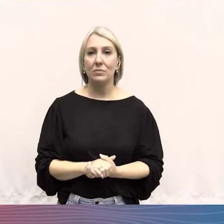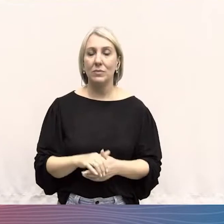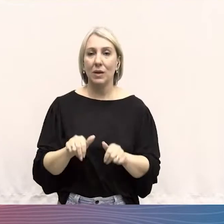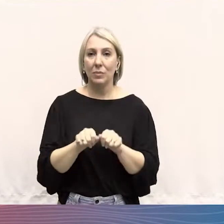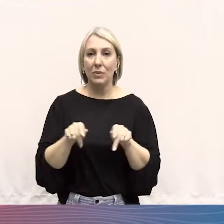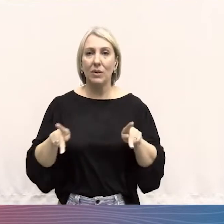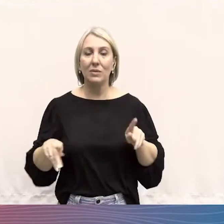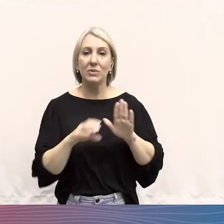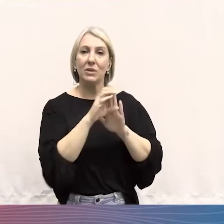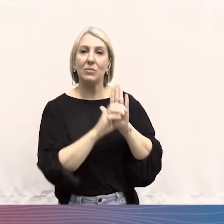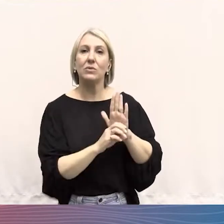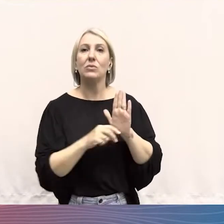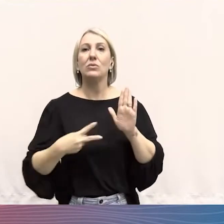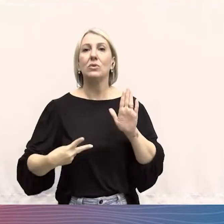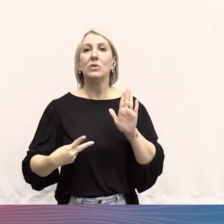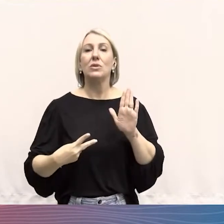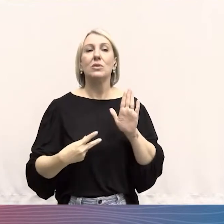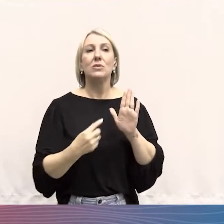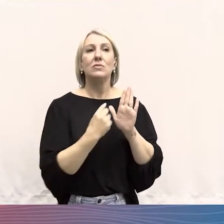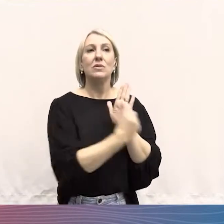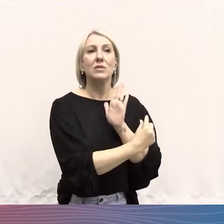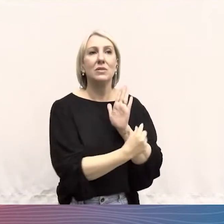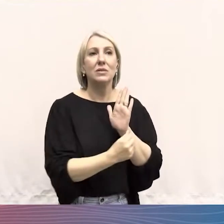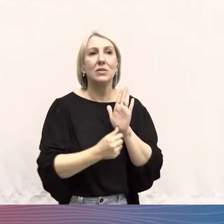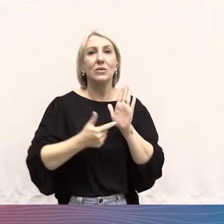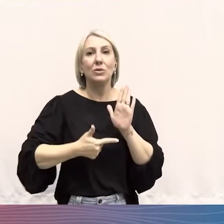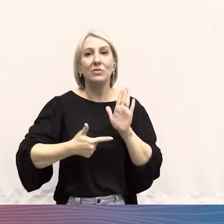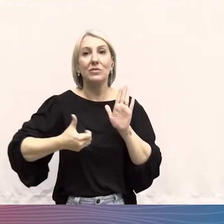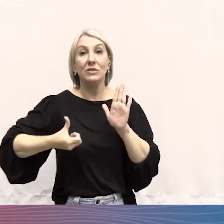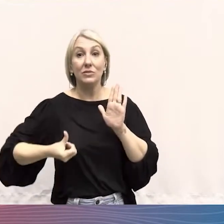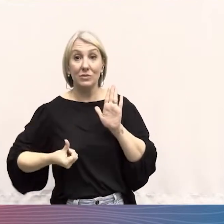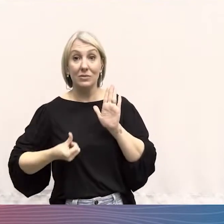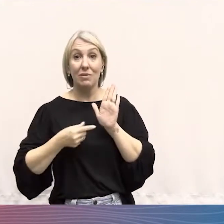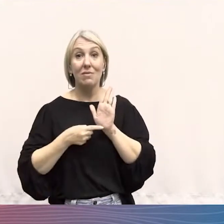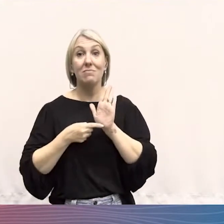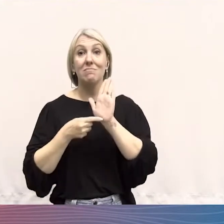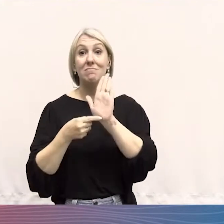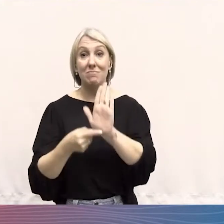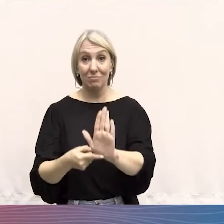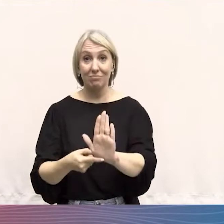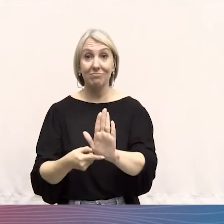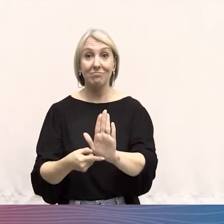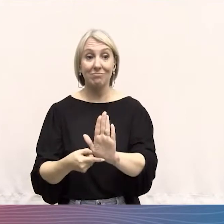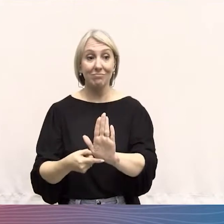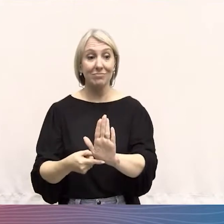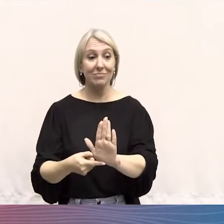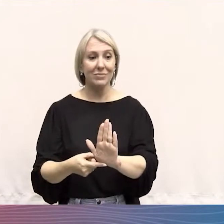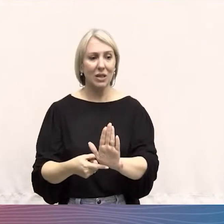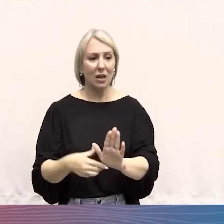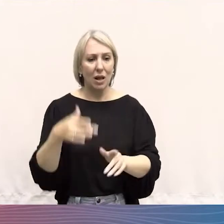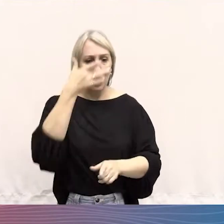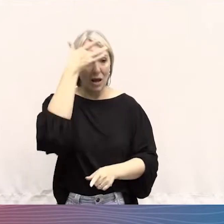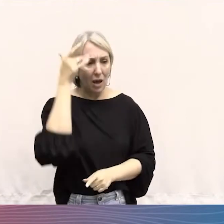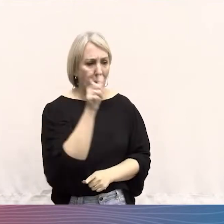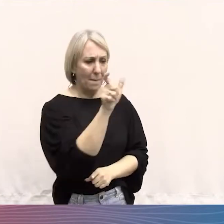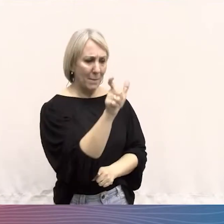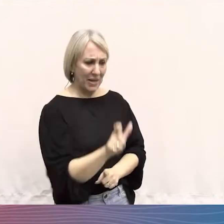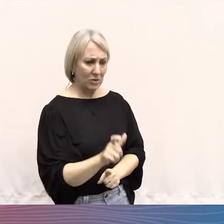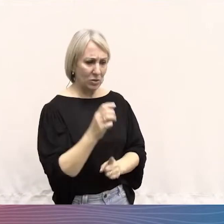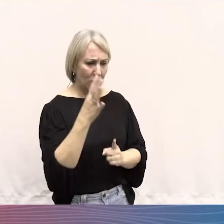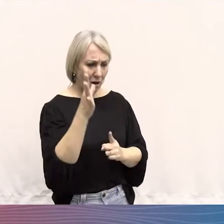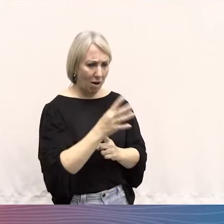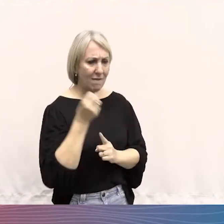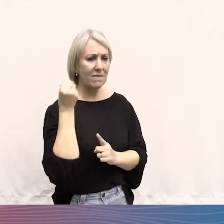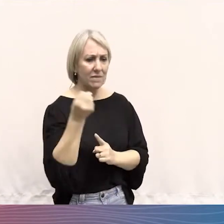Apocalipse 2, 26 disse: ao vencedor que guardar até o fim as